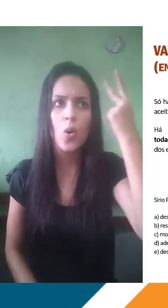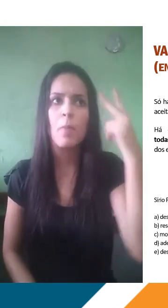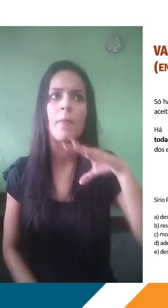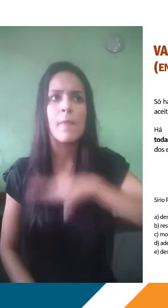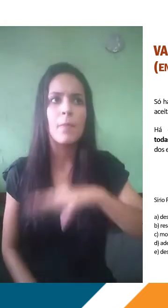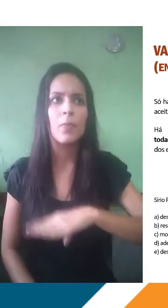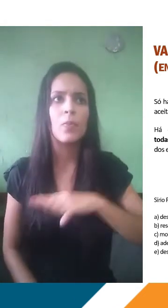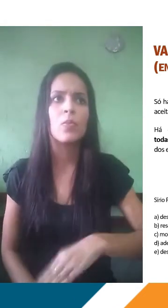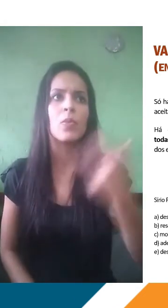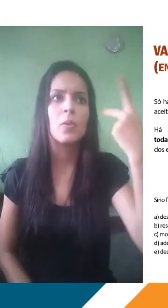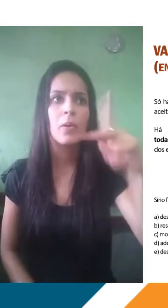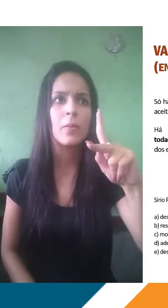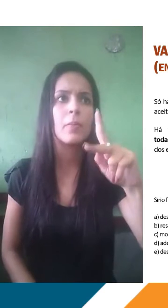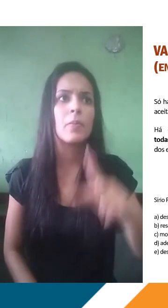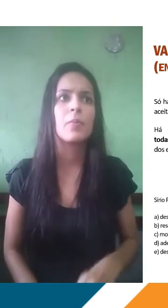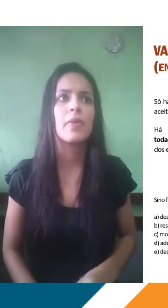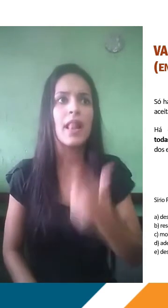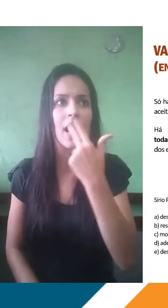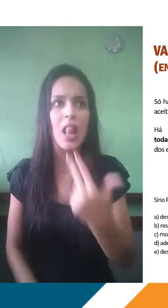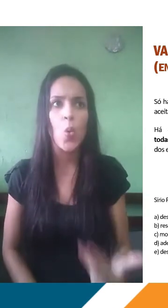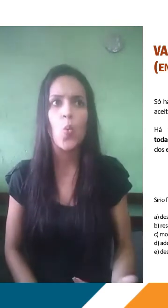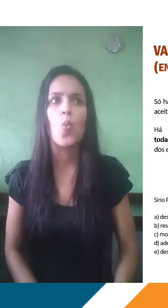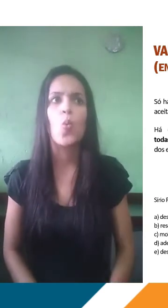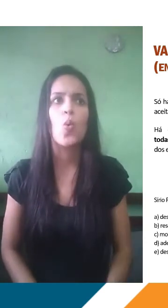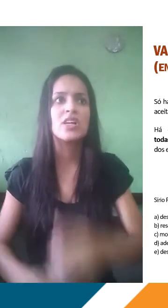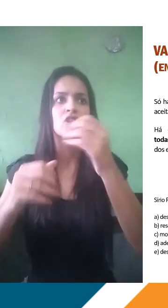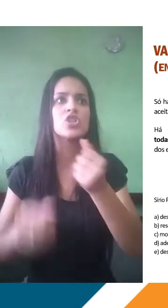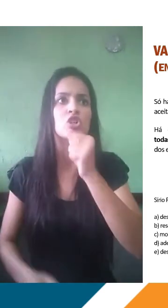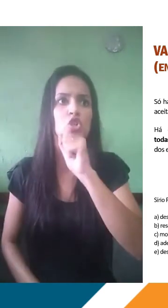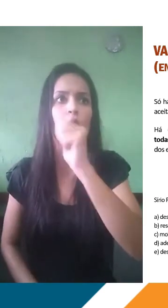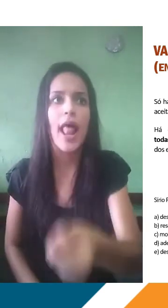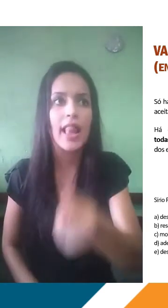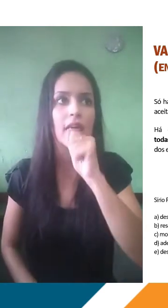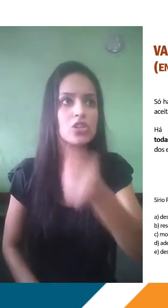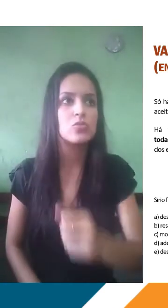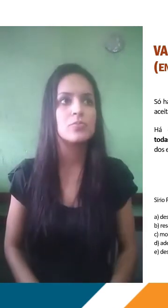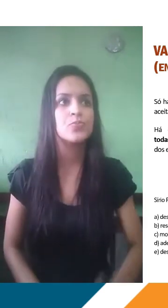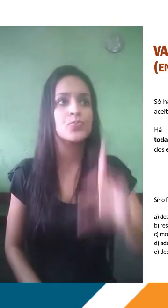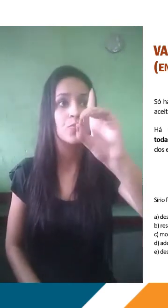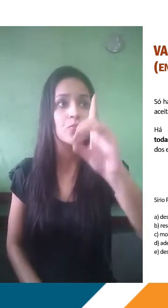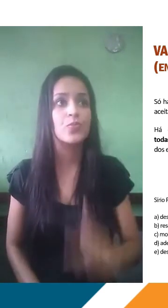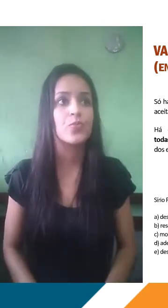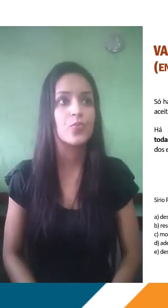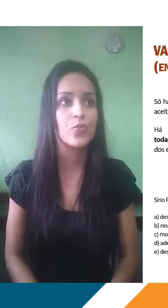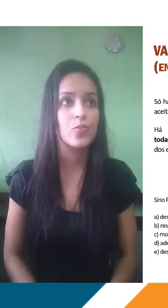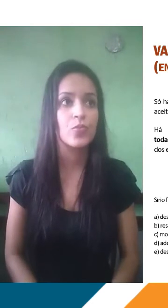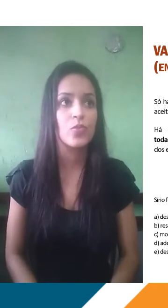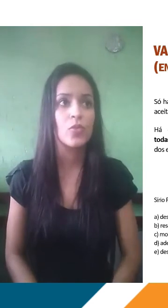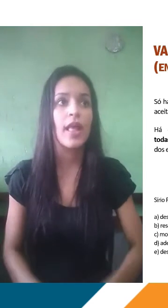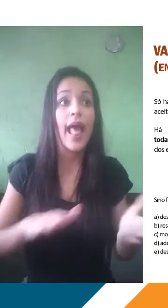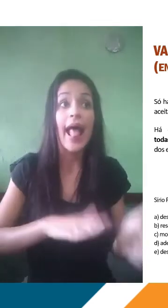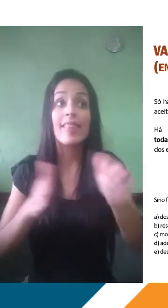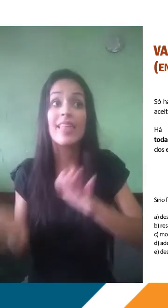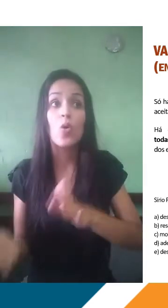contexto e contexto Ou letra E. Desprezar as formas da língua previstas pelas gramáticas e manuais divulgados pela escola